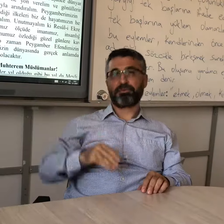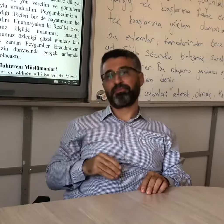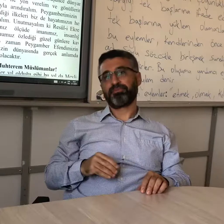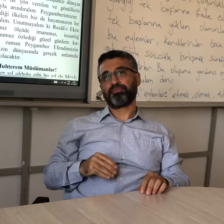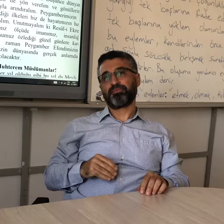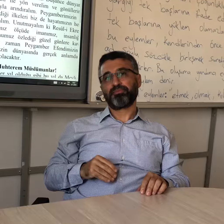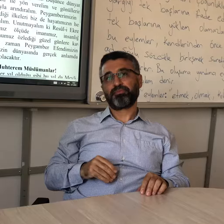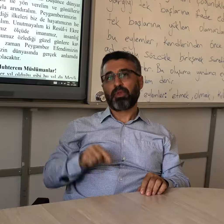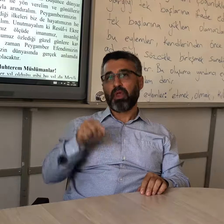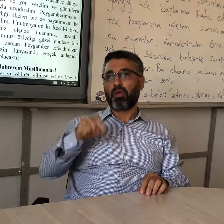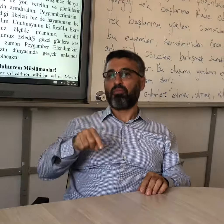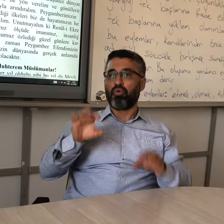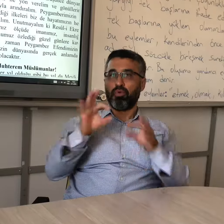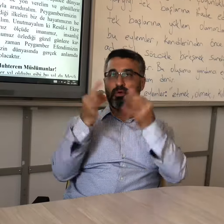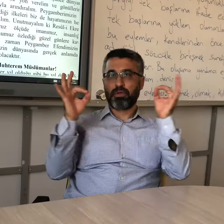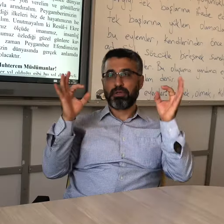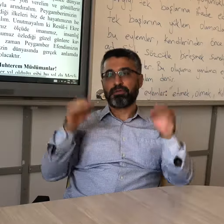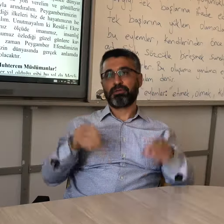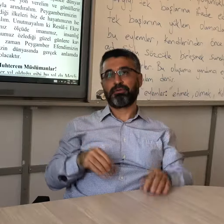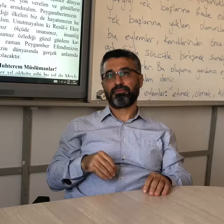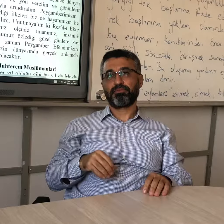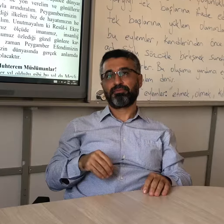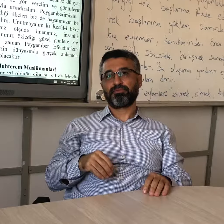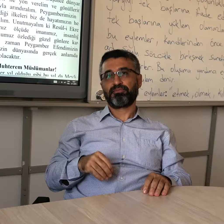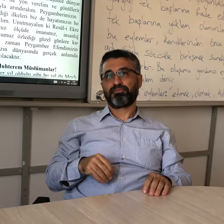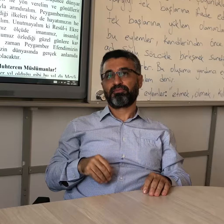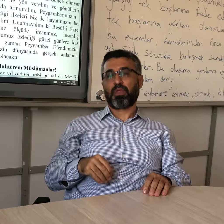bu gece Mevlid-i Nebi Gecesi,